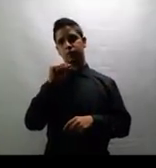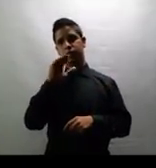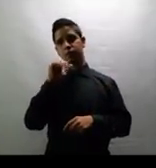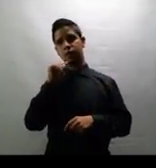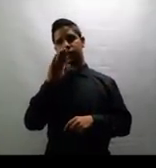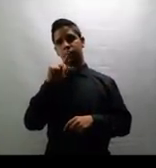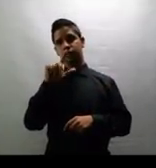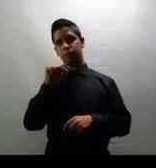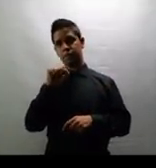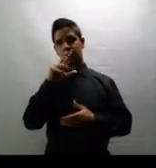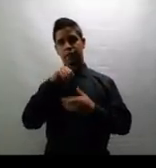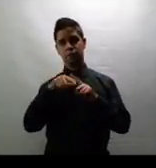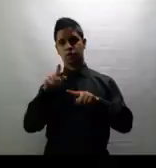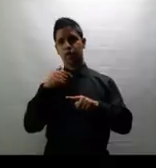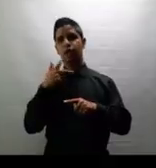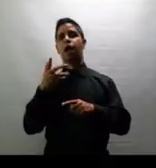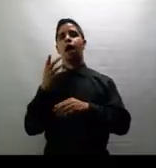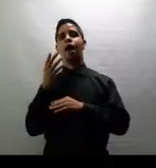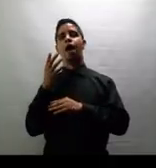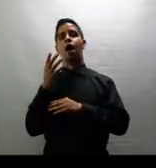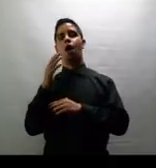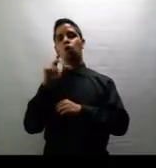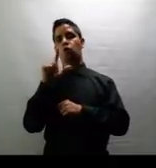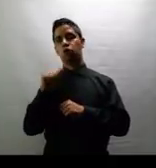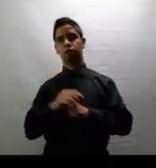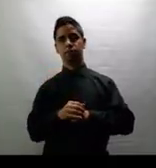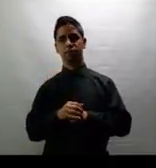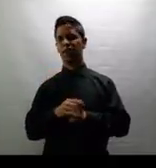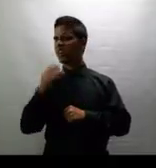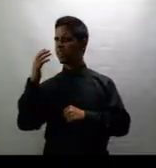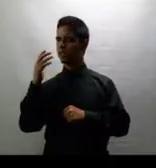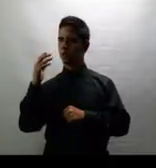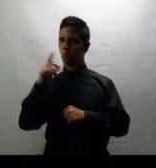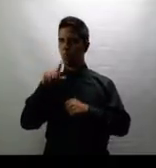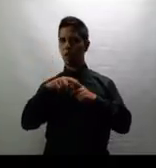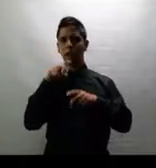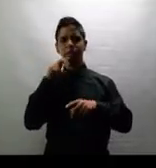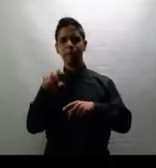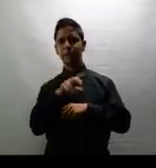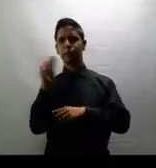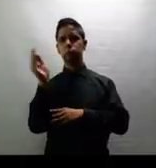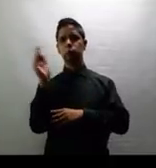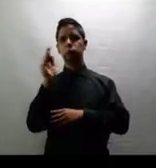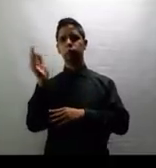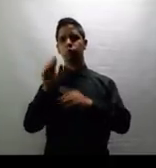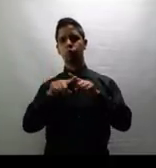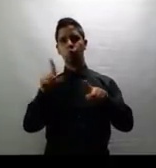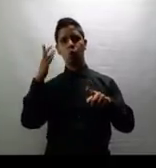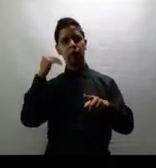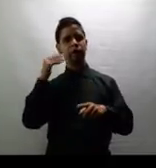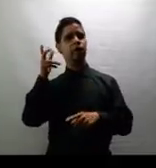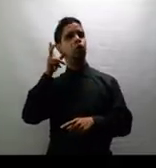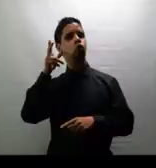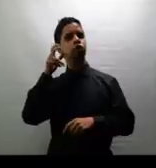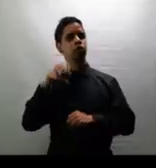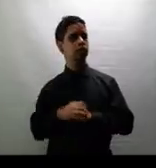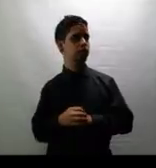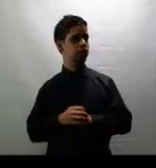cascabeles cascabeles no creo que porque suena por la vibra unos anillos